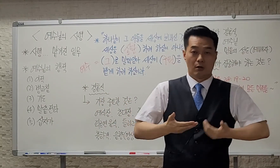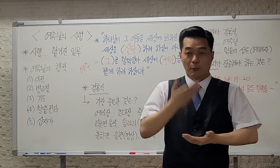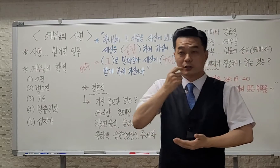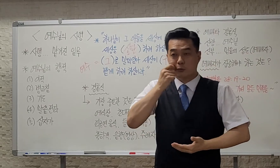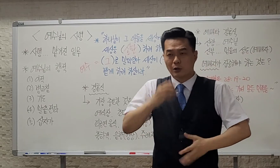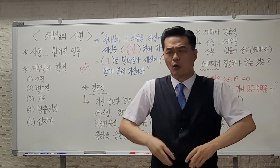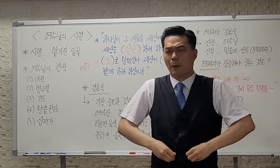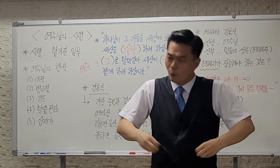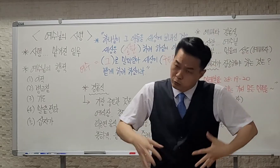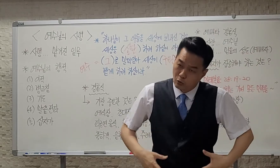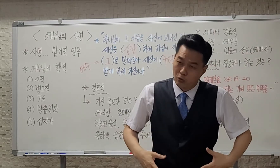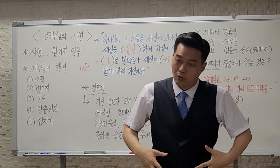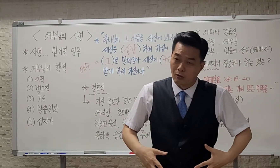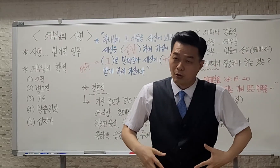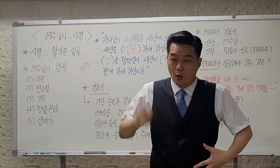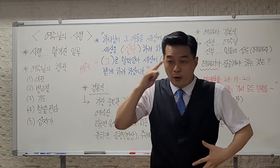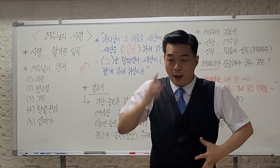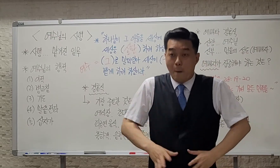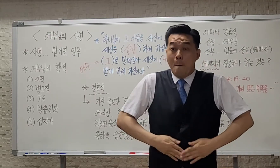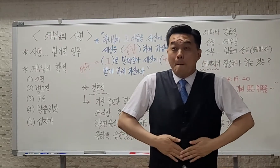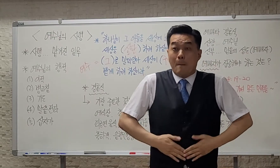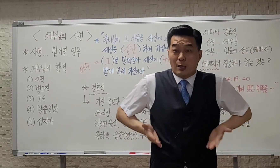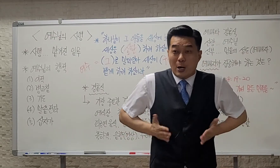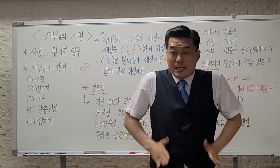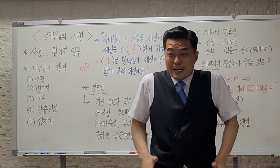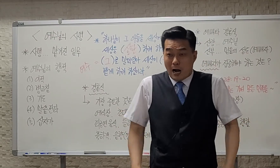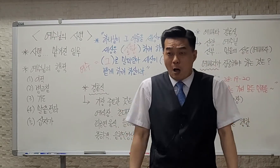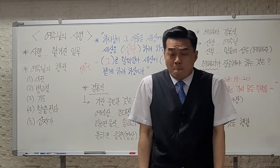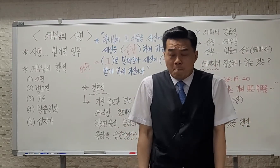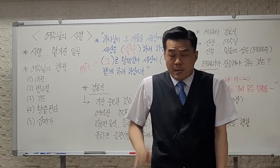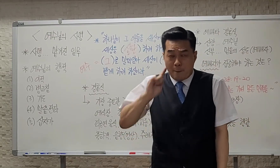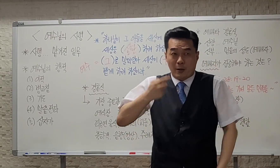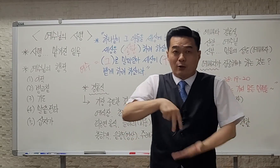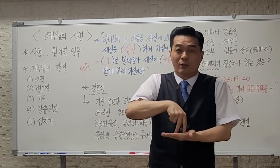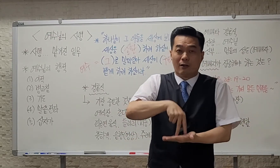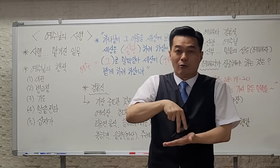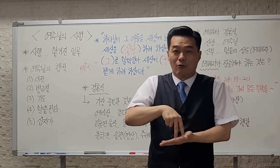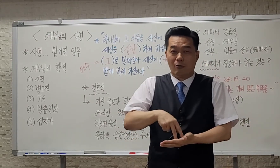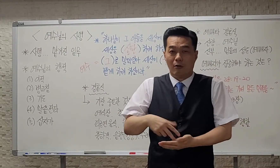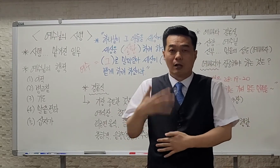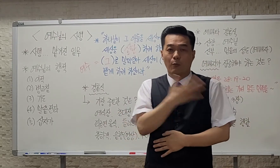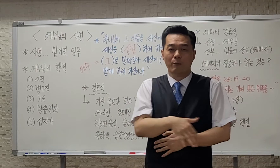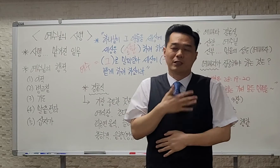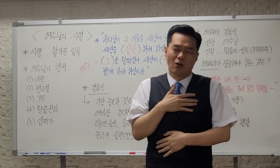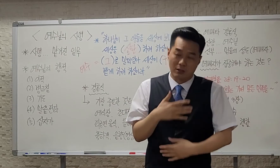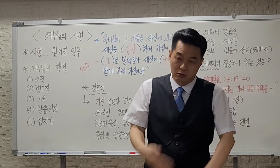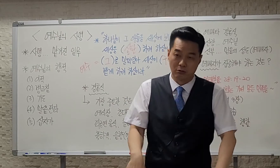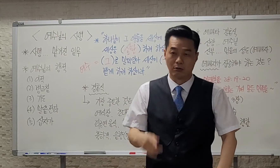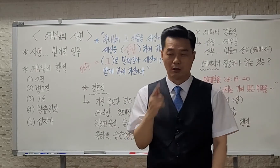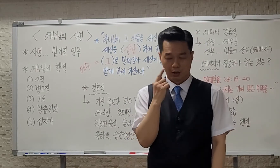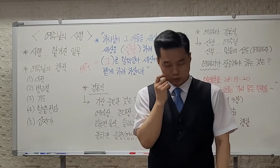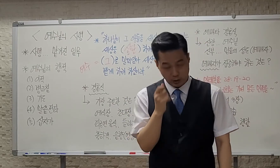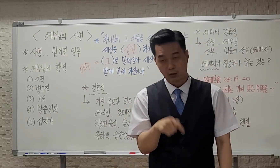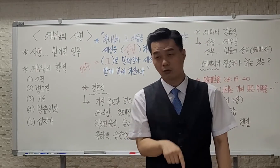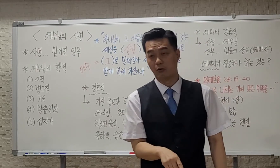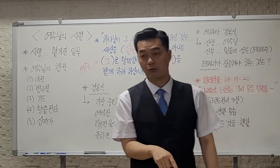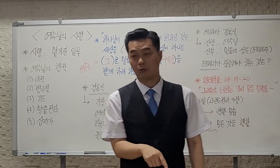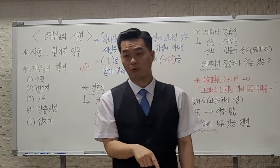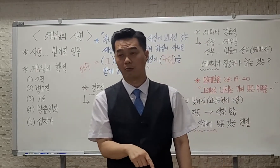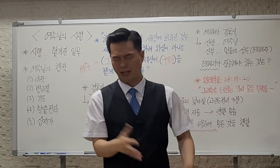먹지도 못하고 배고프고 왜? 배 들어가야 되니까 예쁘게 서 있느라고. 그러니까 몸이 지쳐가지고 졸아요. 많이